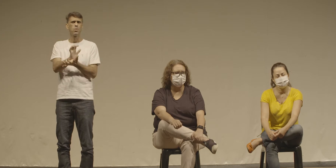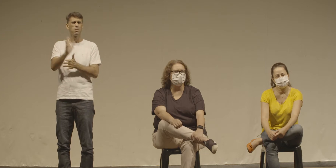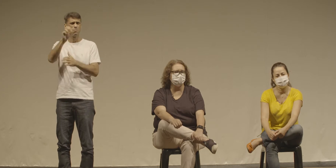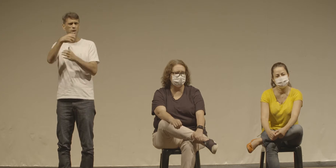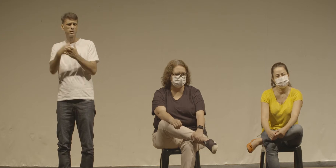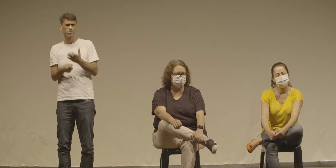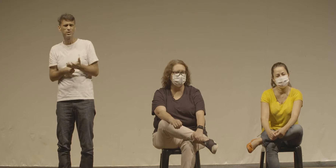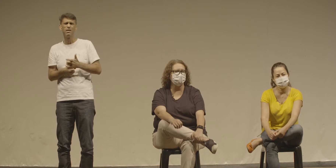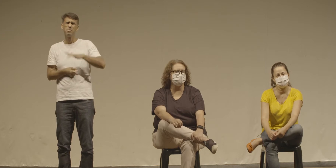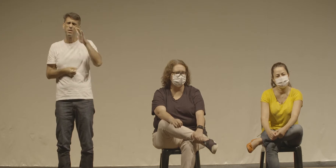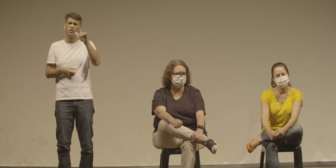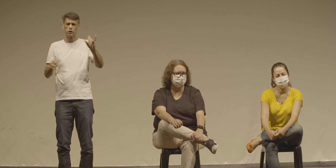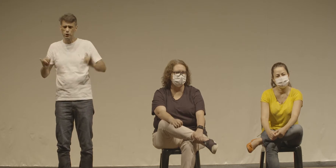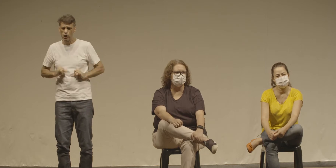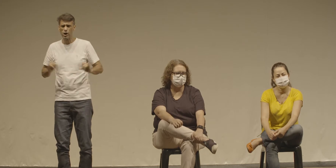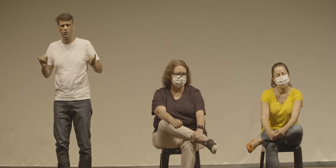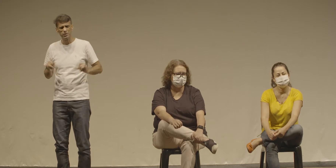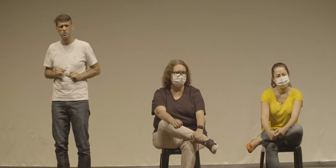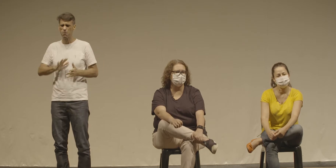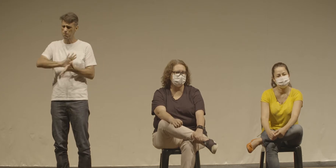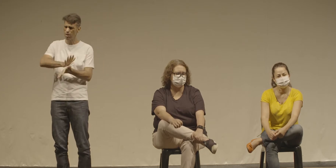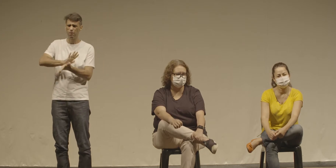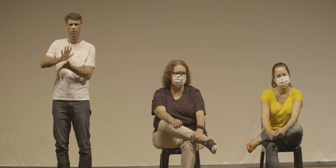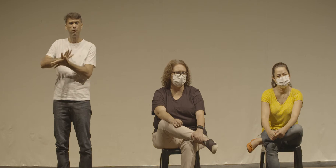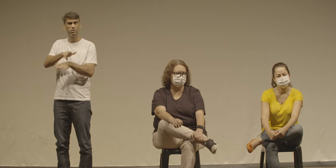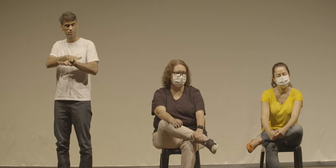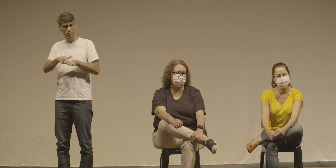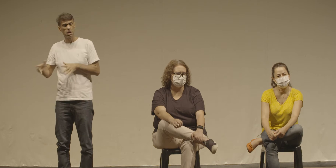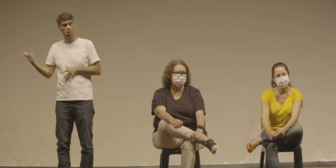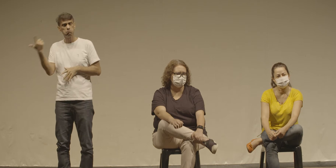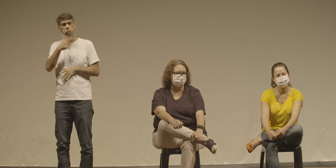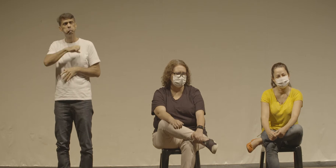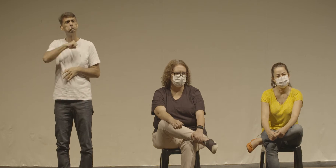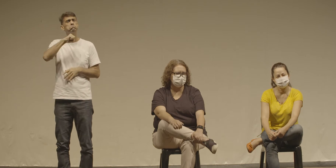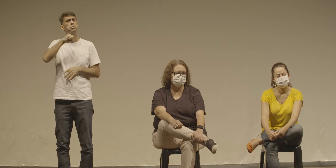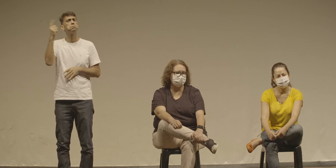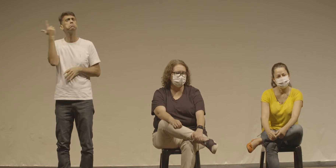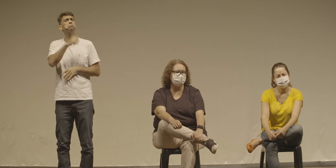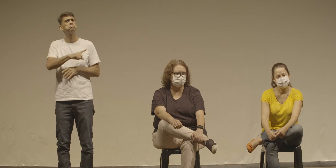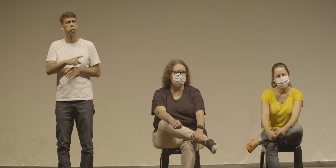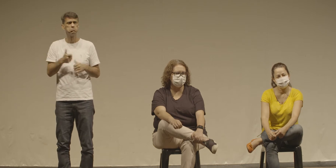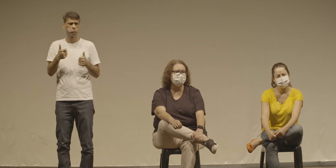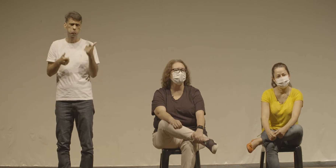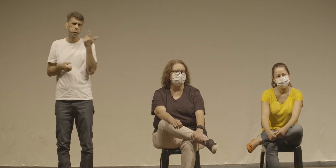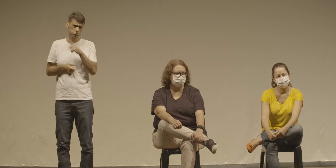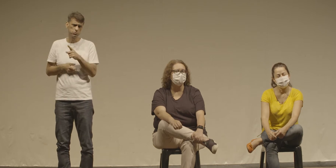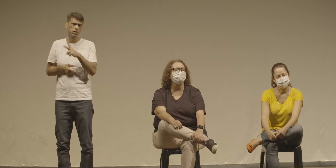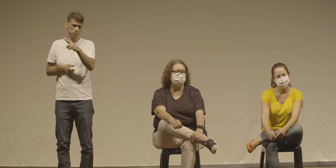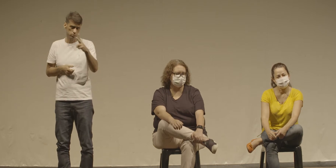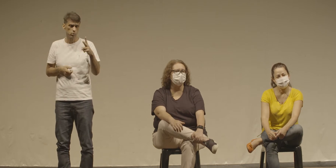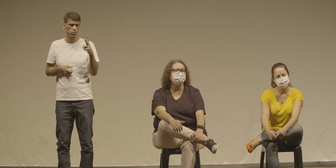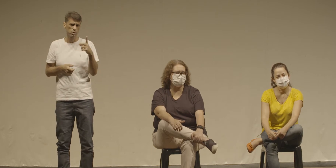não enfrentaram, todo tipo de preconceito. E elas superaram, elas tiraram, né? Levaram, claro, cada uma tem